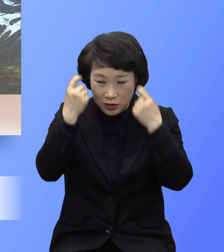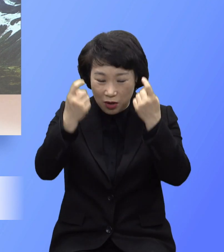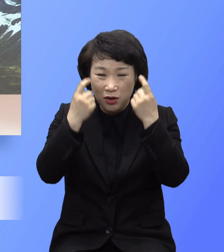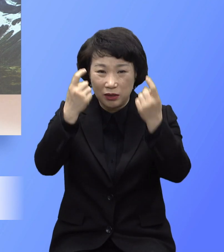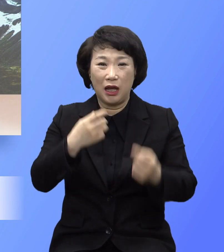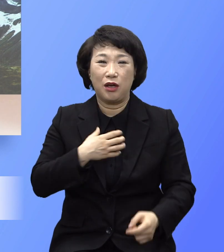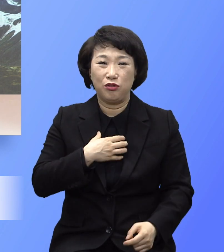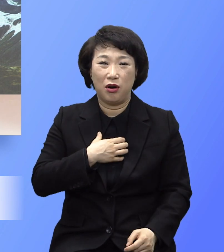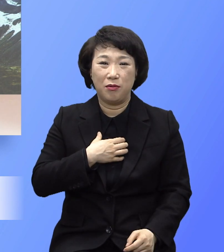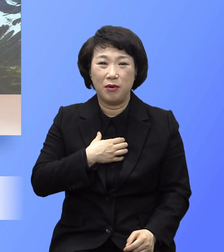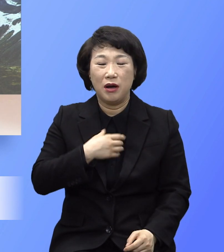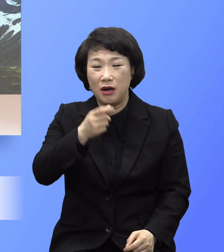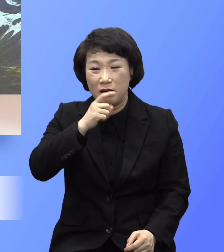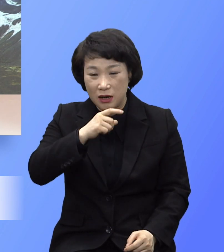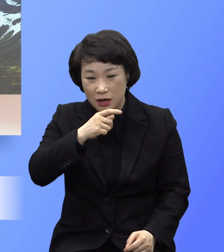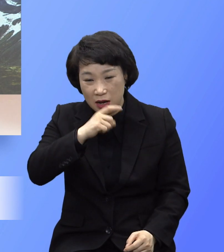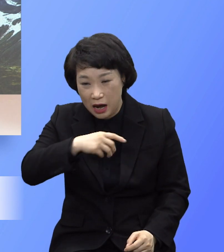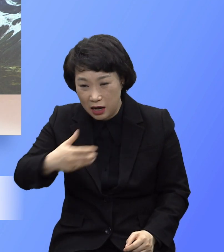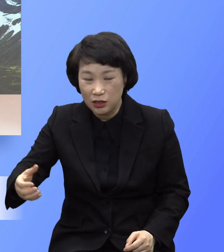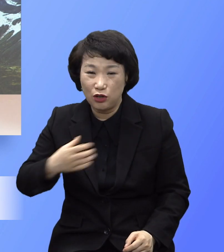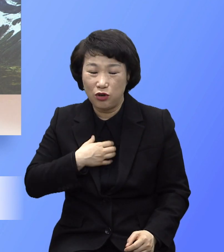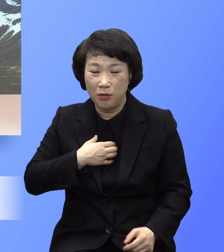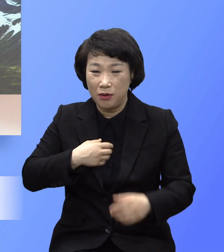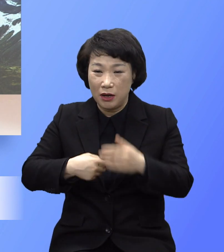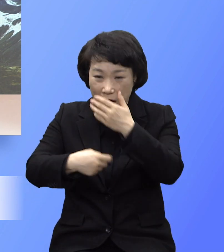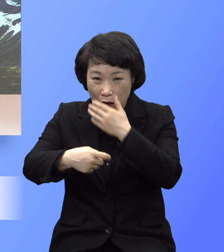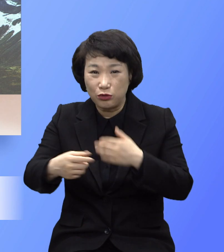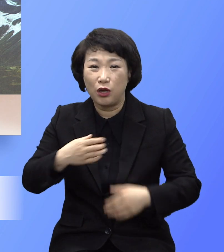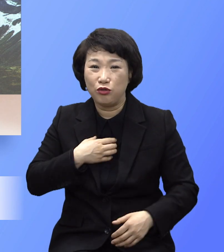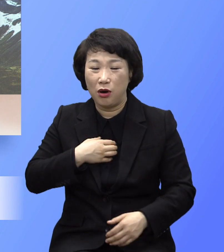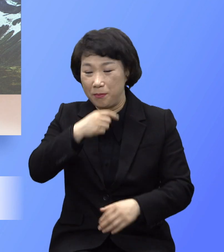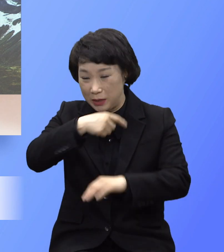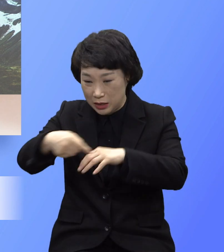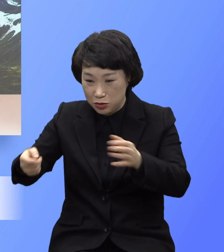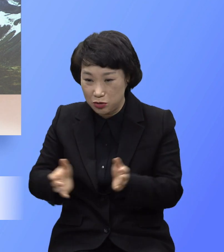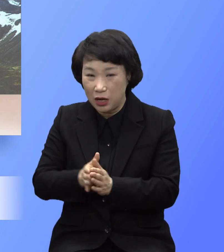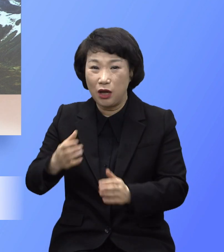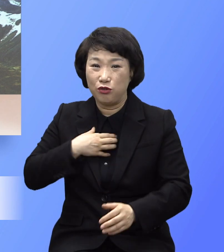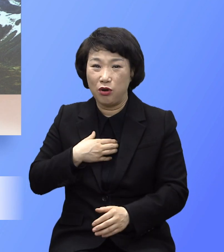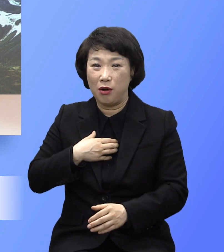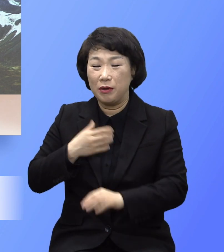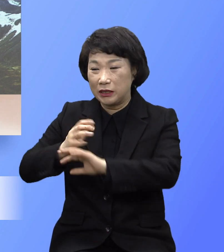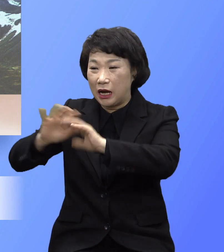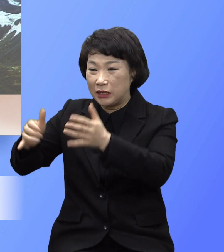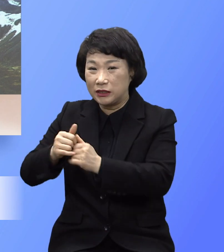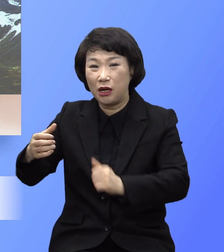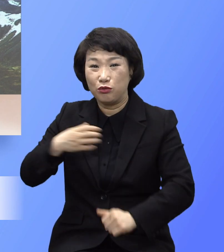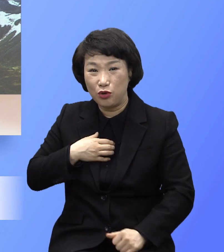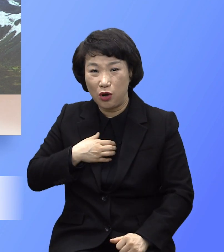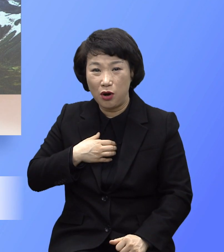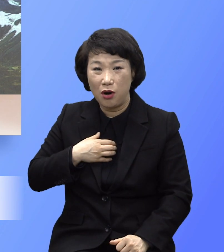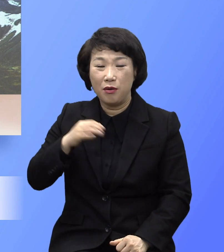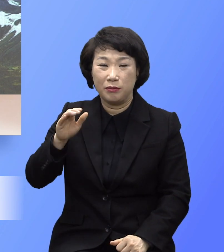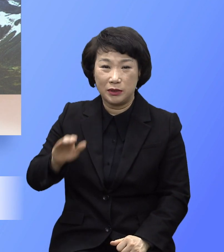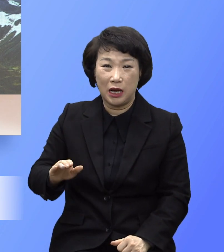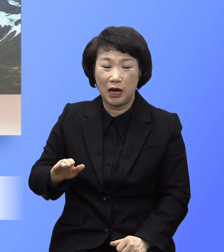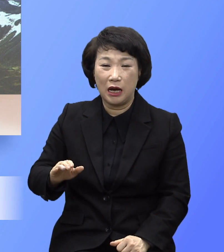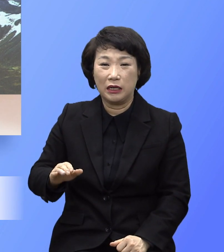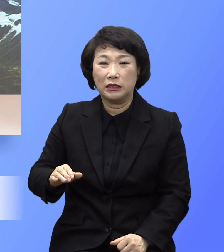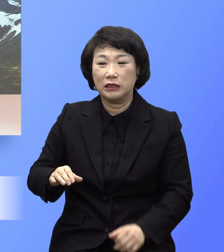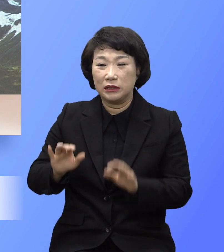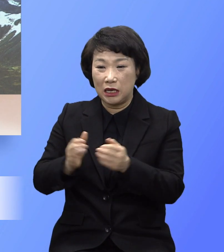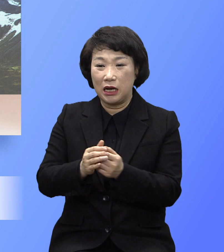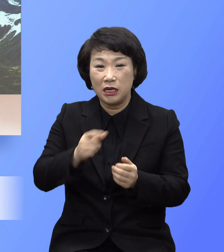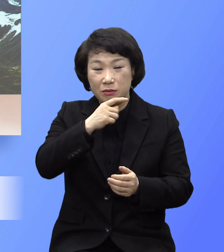여행에 강의 위험과 강도의 위험과 동족의 위험과 이방인의 위험과